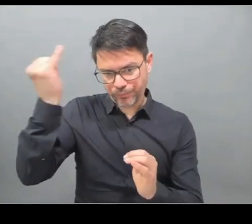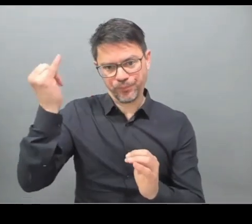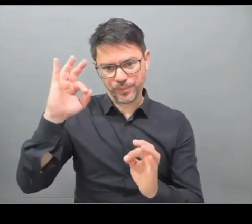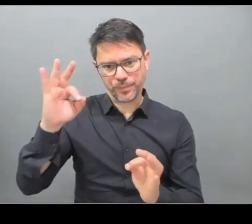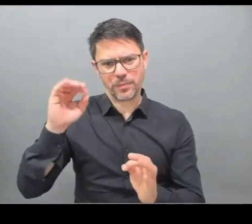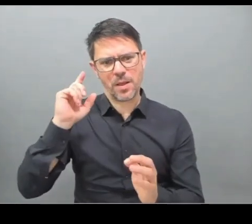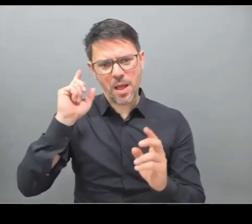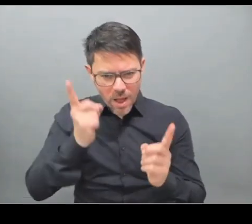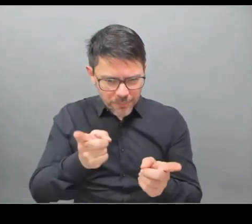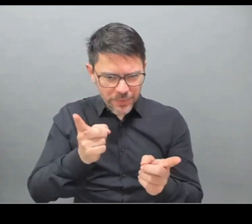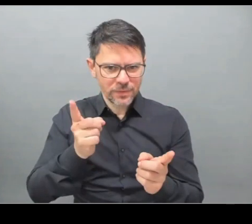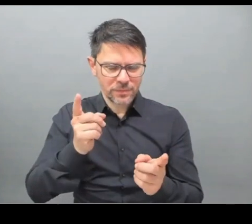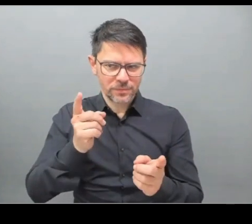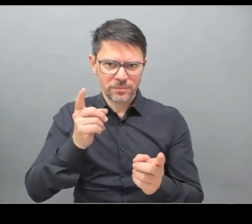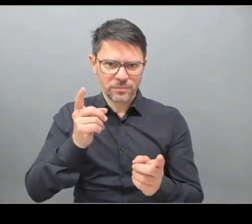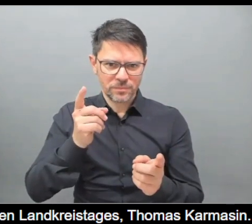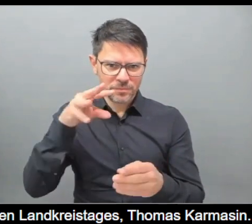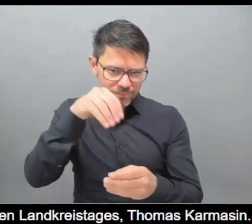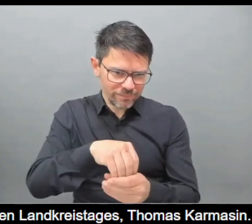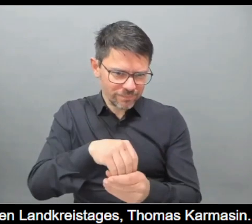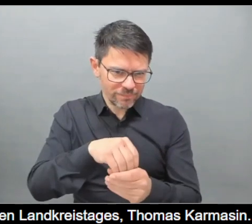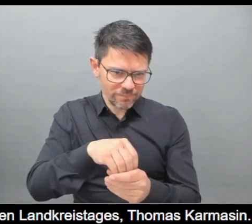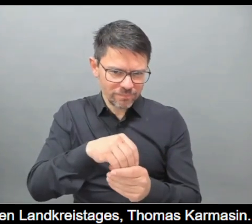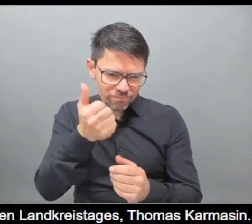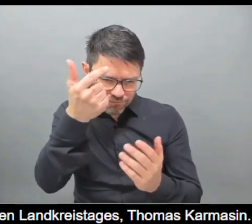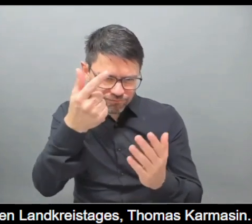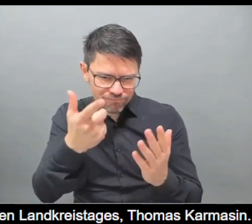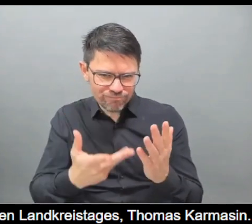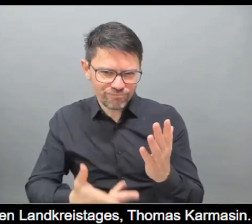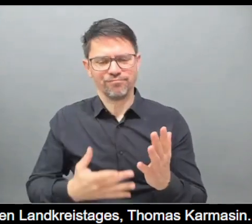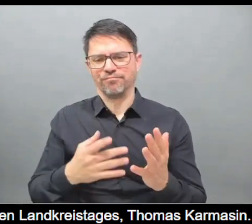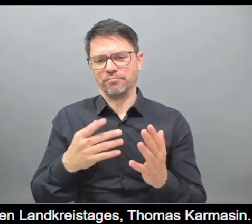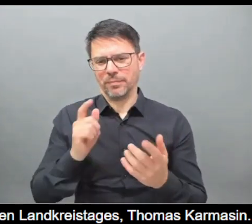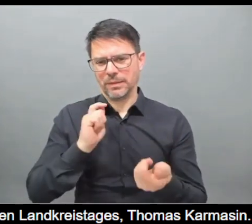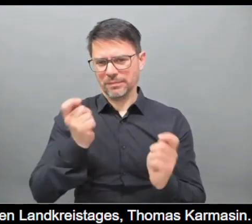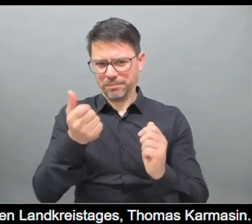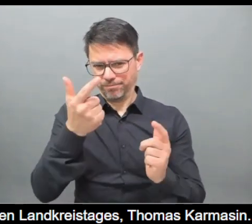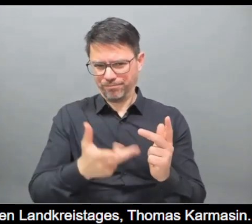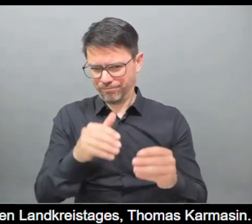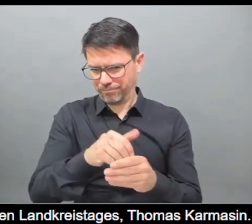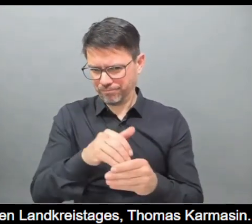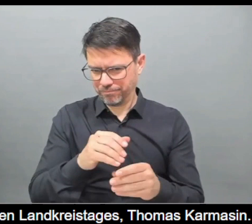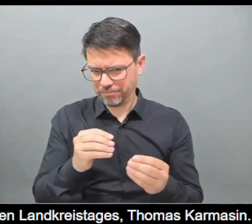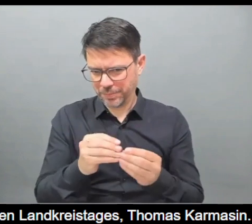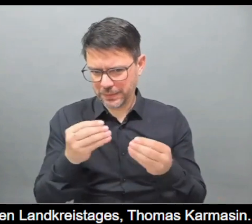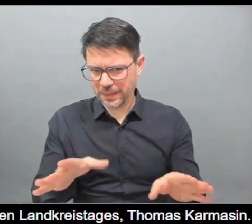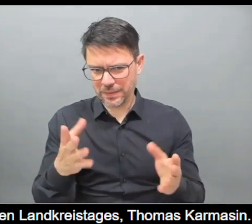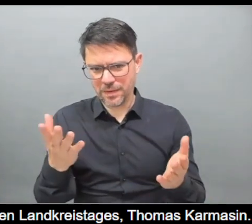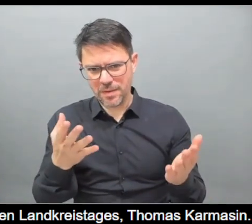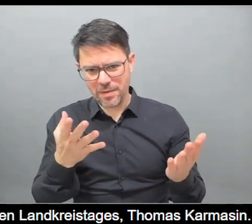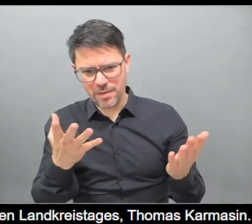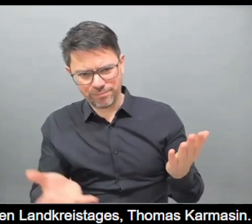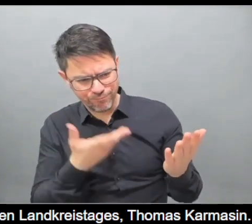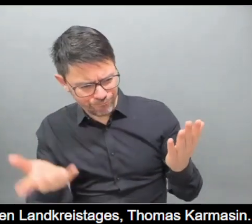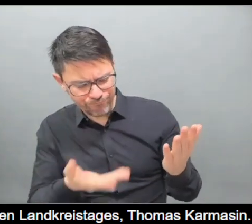lösen wederes Problem der sofortigen Schieflage, die wir jetzt in 2023 bei den Kliniken haben. Kollege